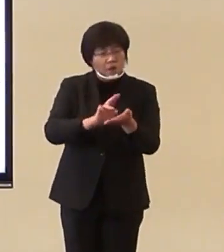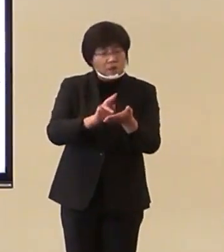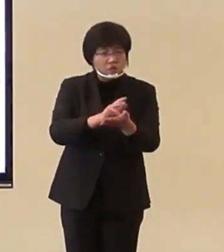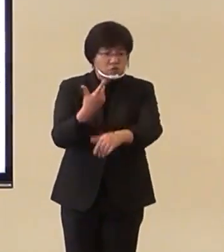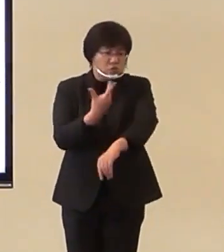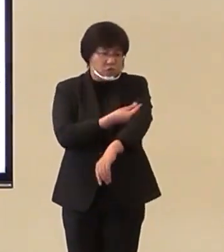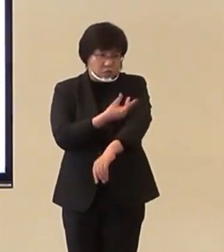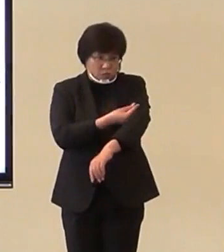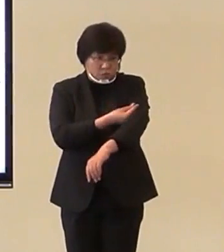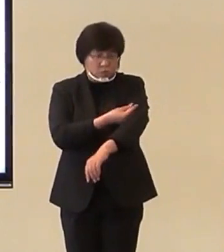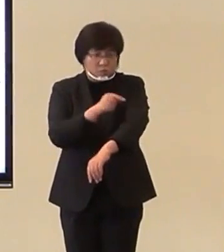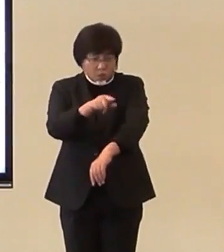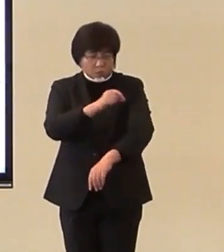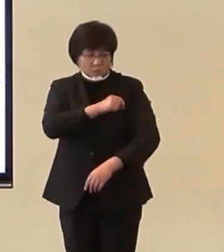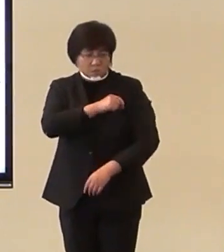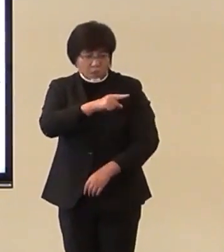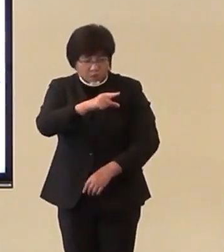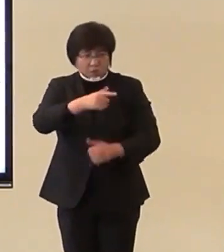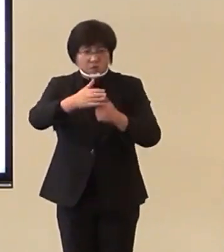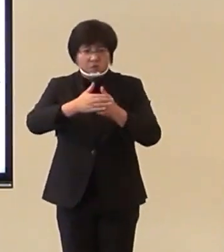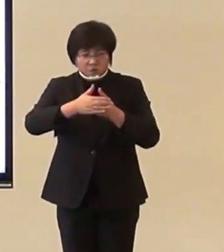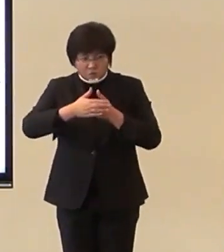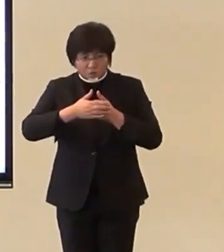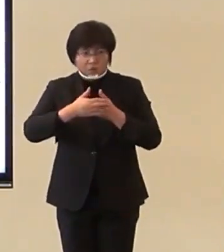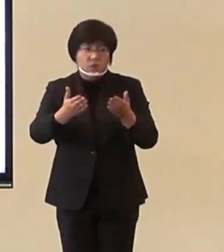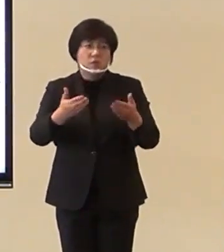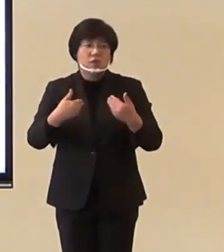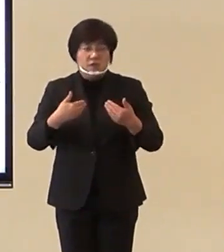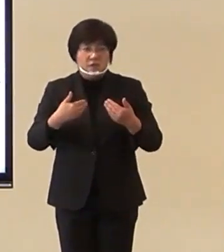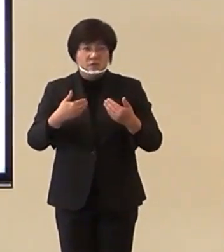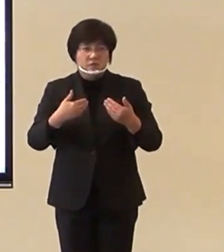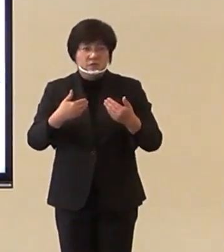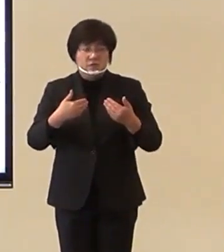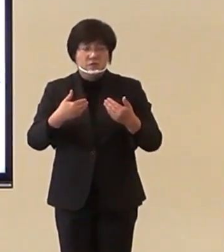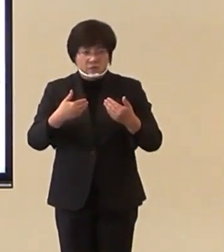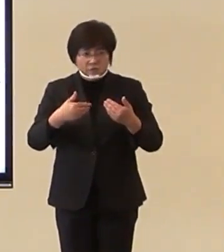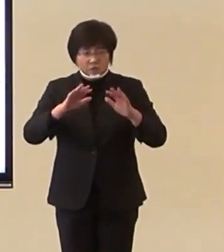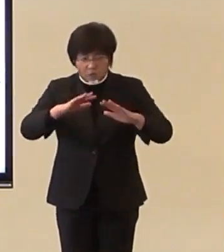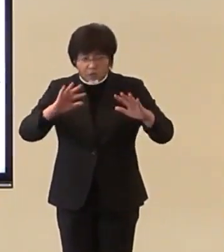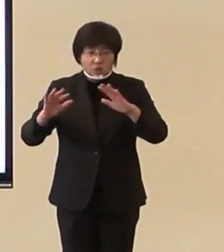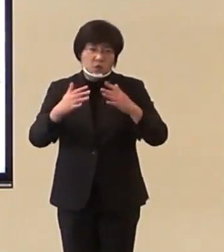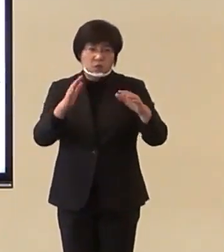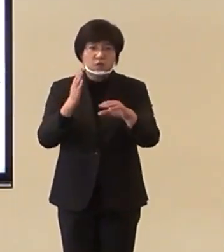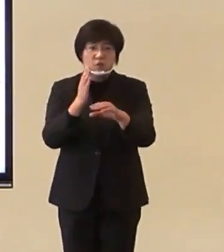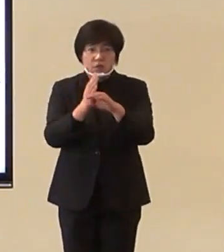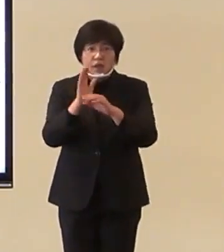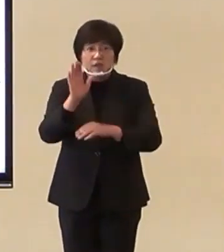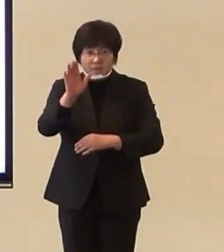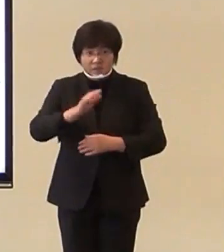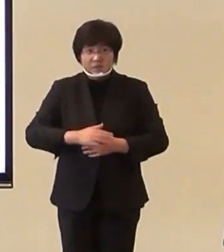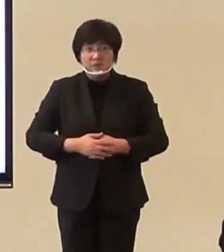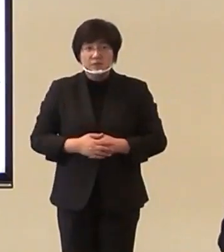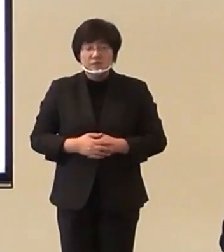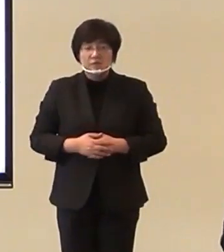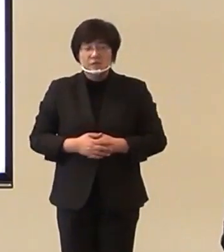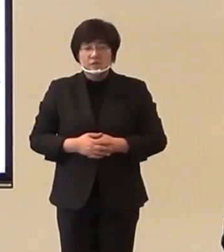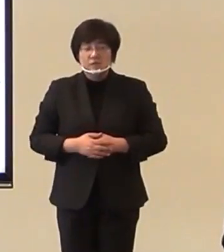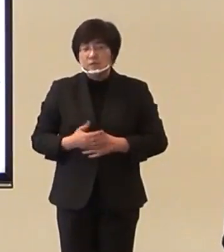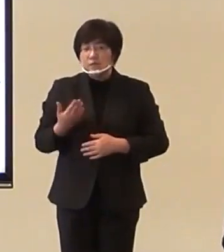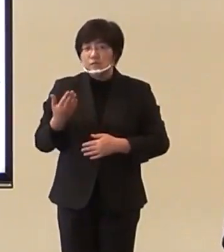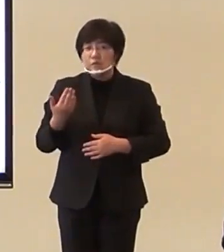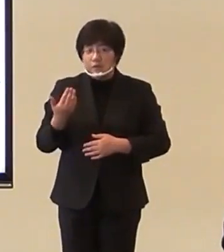非常に積極的な取り組みの方向性をですね、今協議を進めておりますけれども、先ほど私